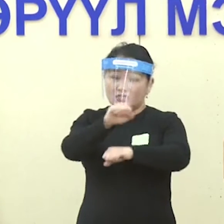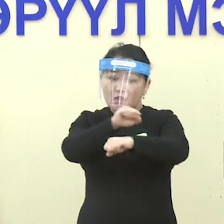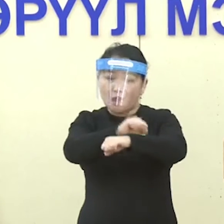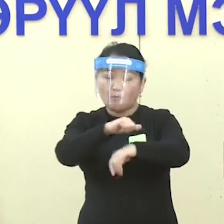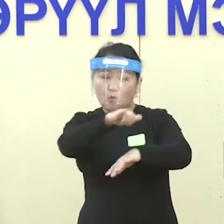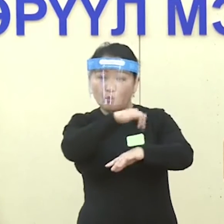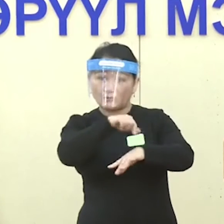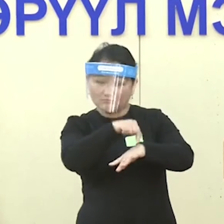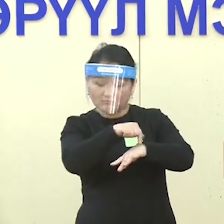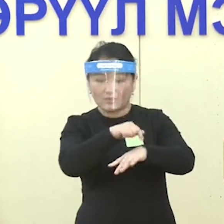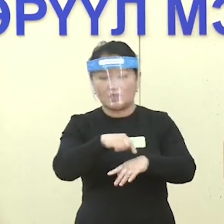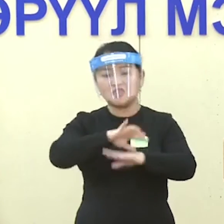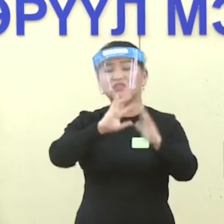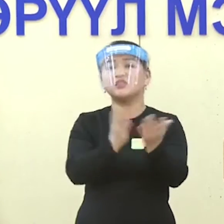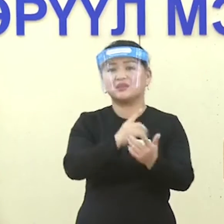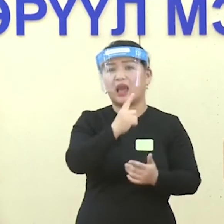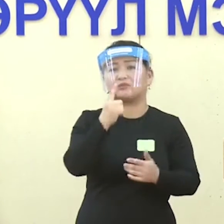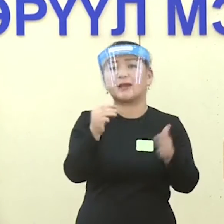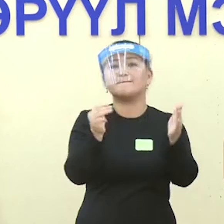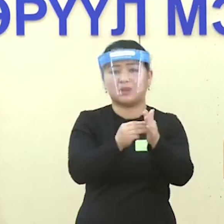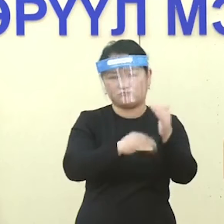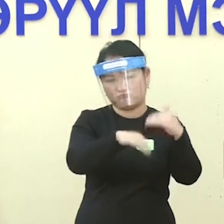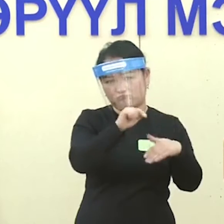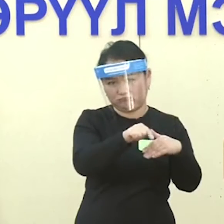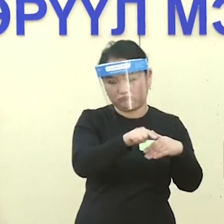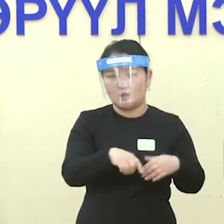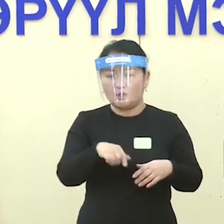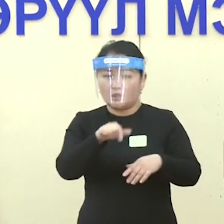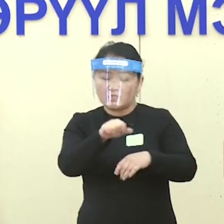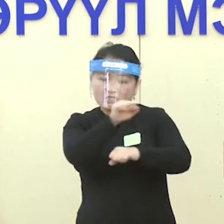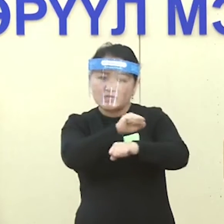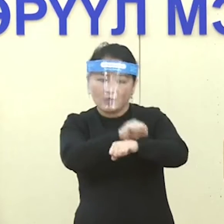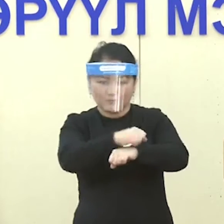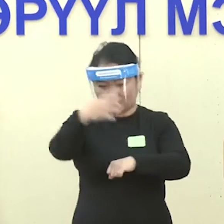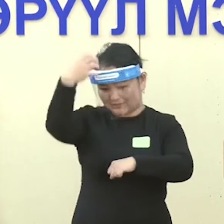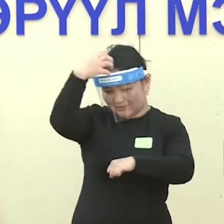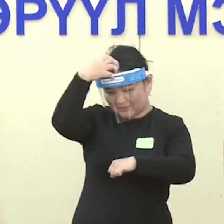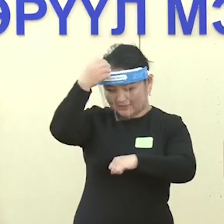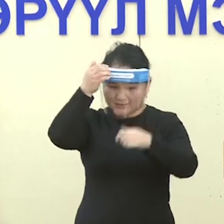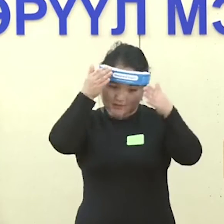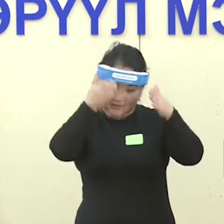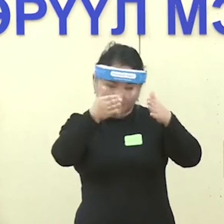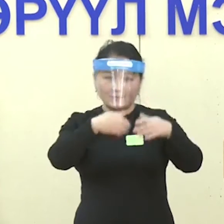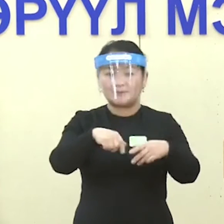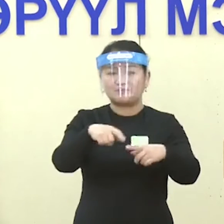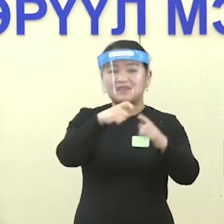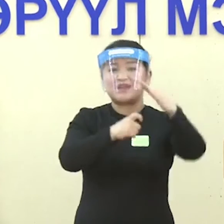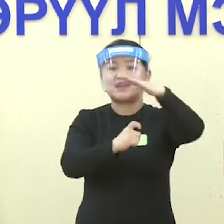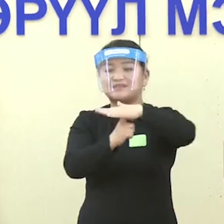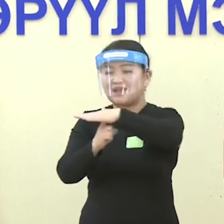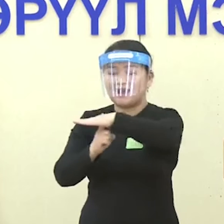-ein maa n-ein gaff garwyd Hw'rsyn ba iain. Cyn'n nõchzul bai adalta nõolbog dolu Sinkapore'n cõssin gazraas Heiggaraltyy Archem